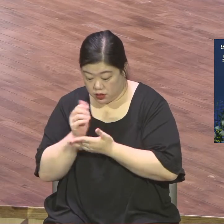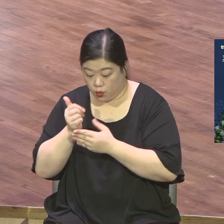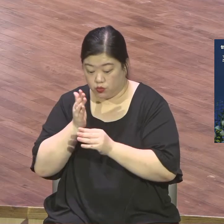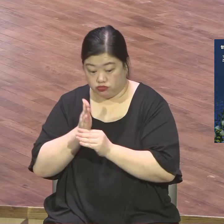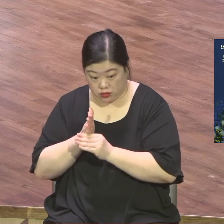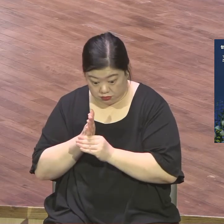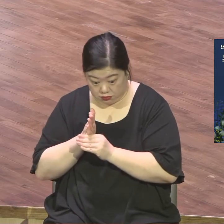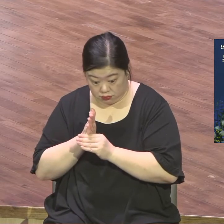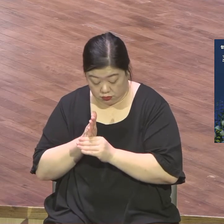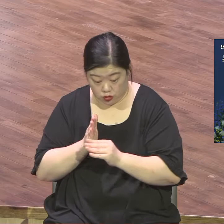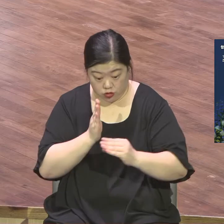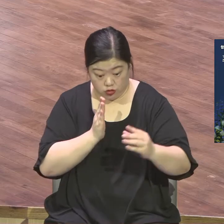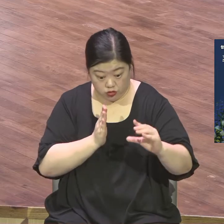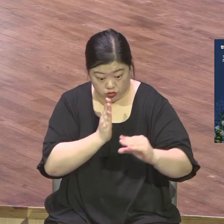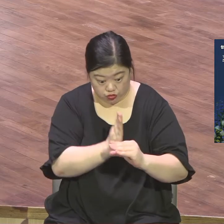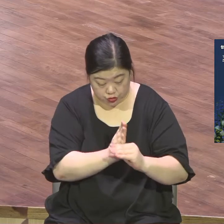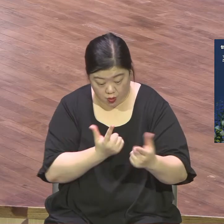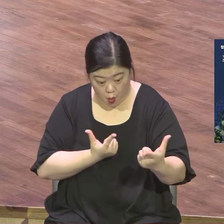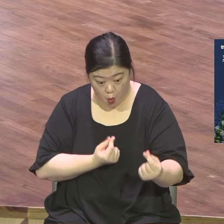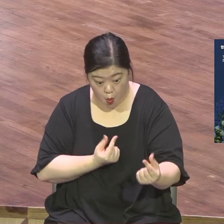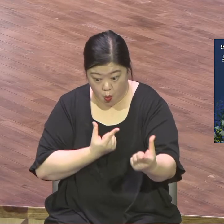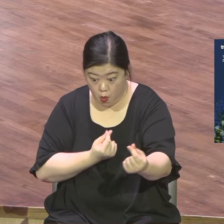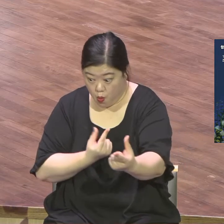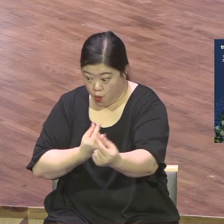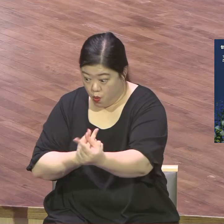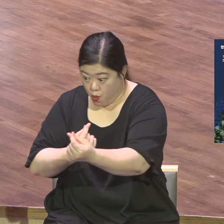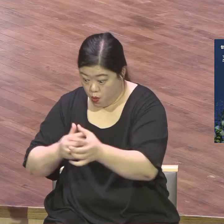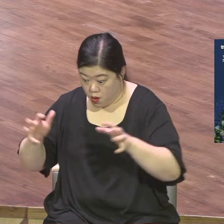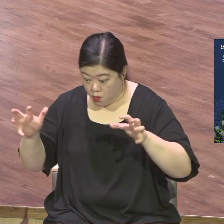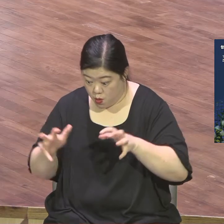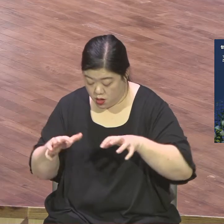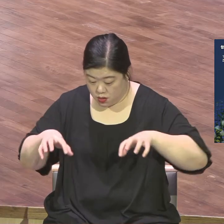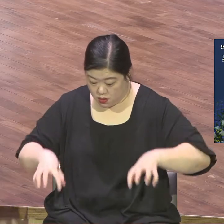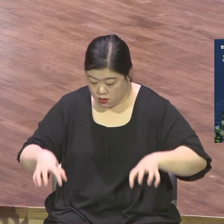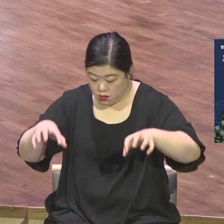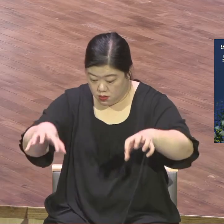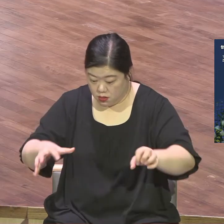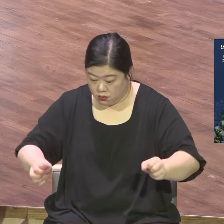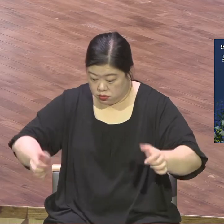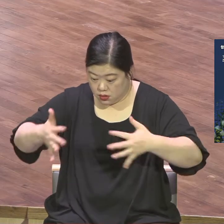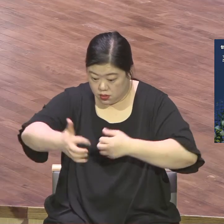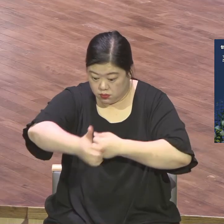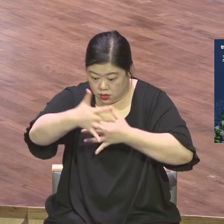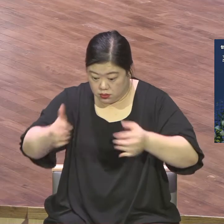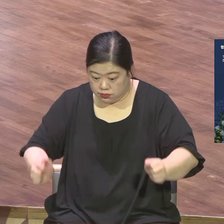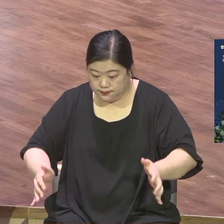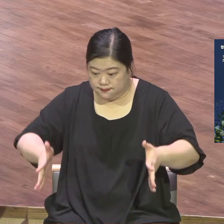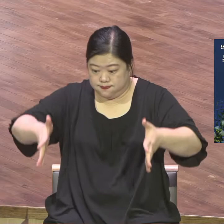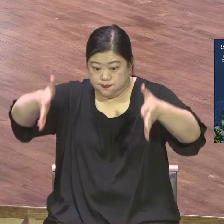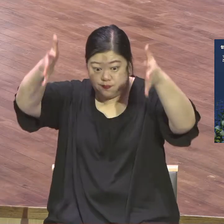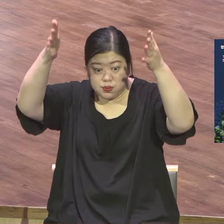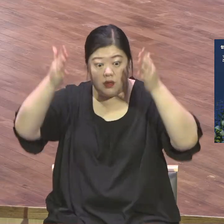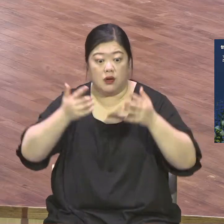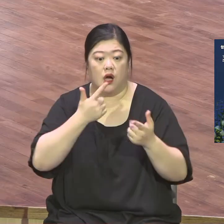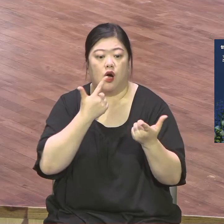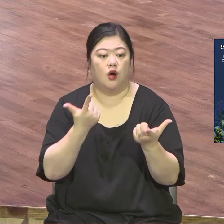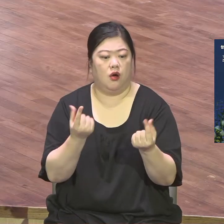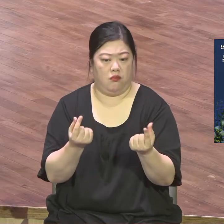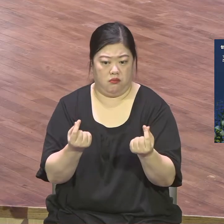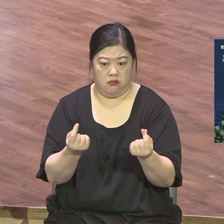벽돌이다. 그렇게 말씀하고 있습니다. 237 나라 5천 종족 살리는 한 방향 한 목적을